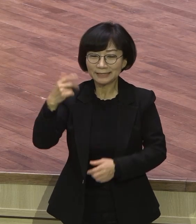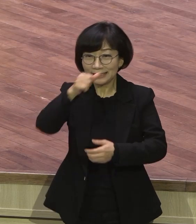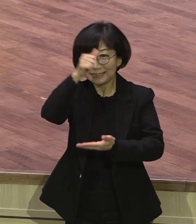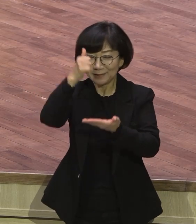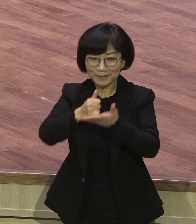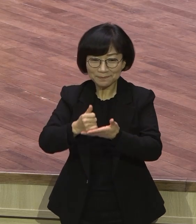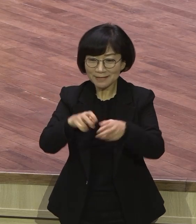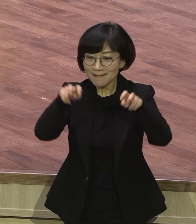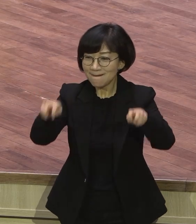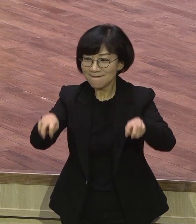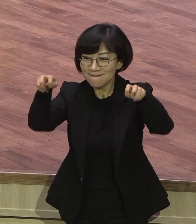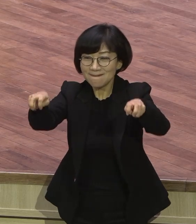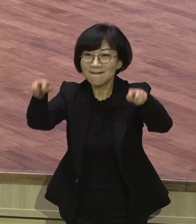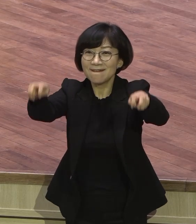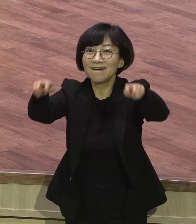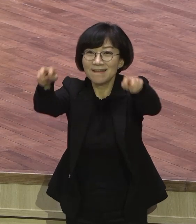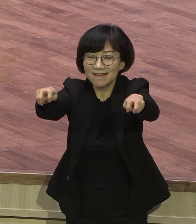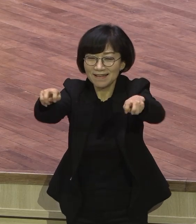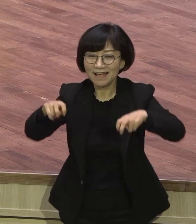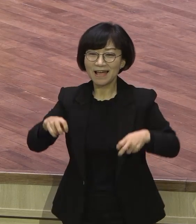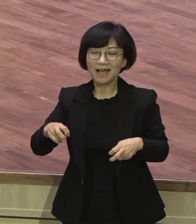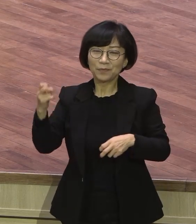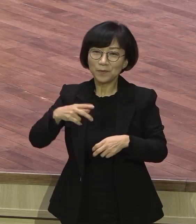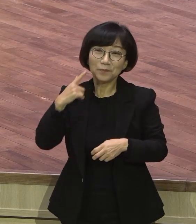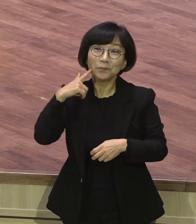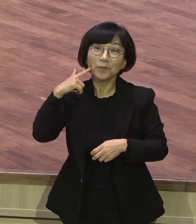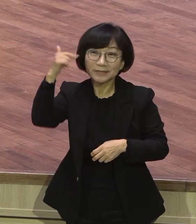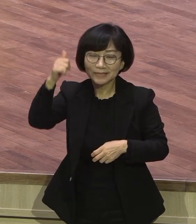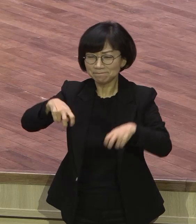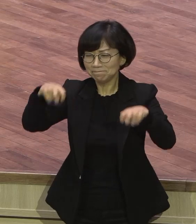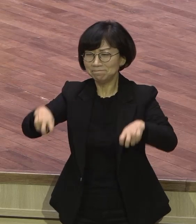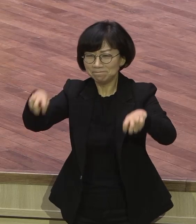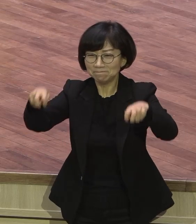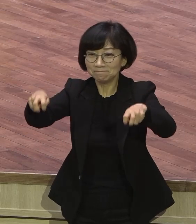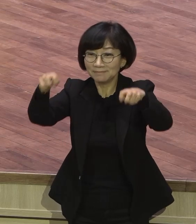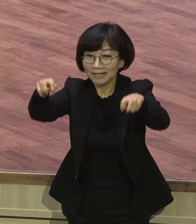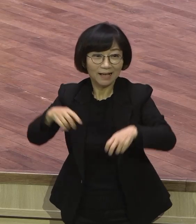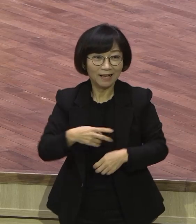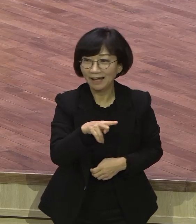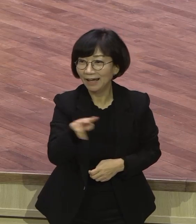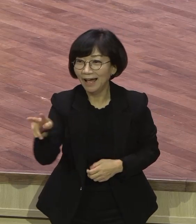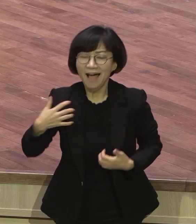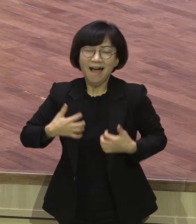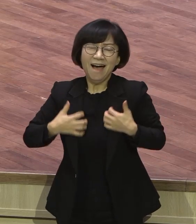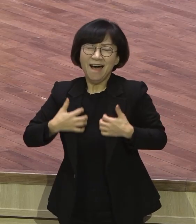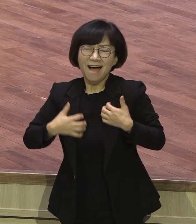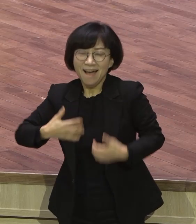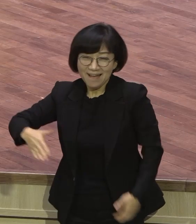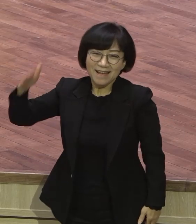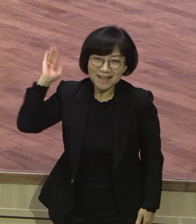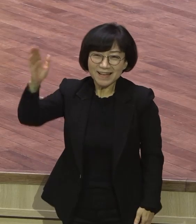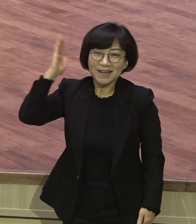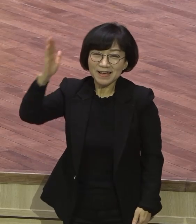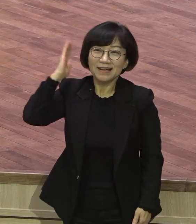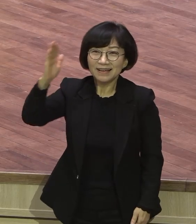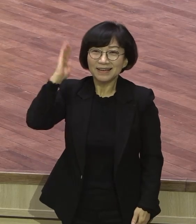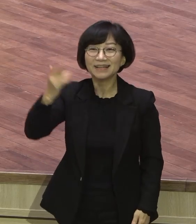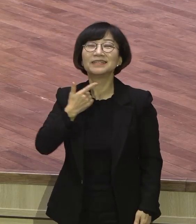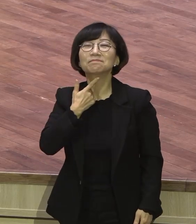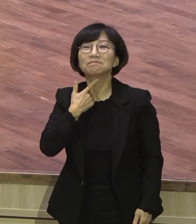기쁨과 함께 갑절의 기뻄이 그렇게 몇 명 오지 않았는데 그렇게 기뻄이